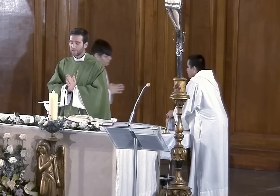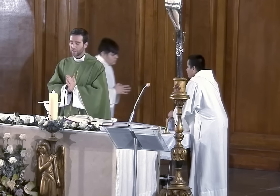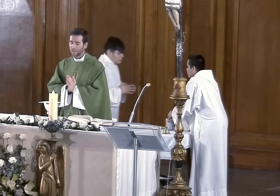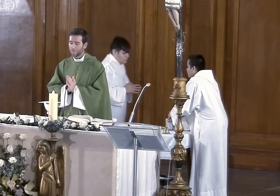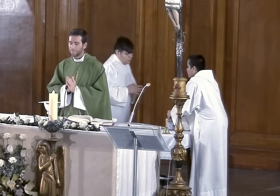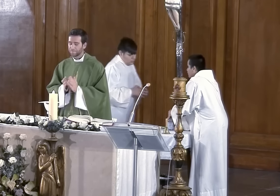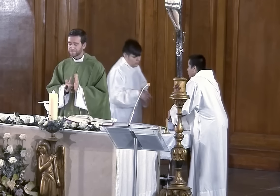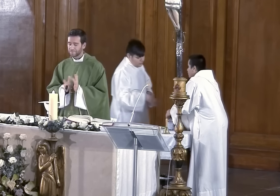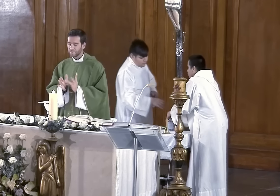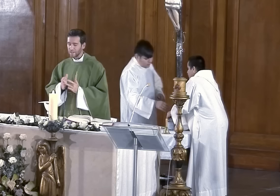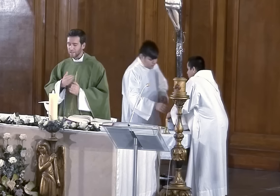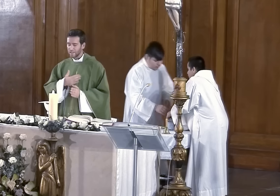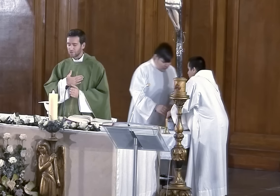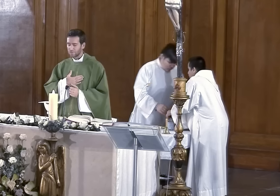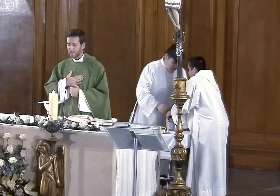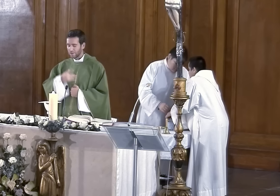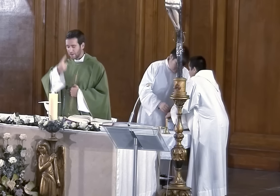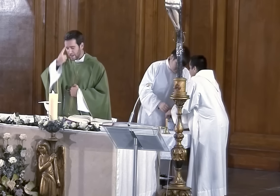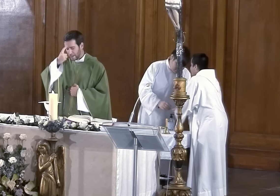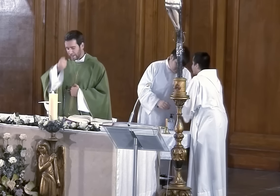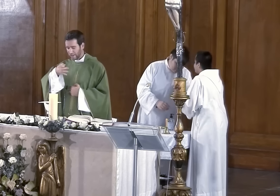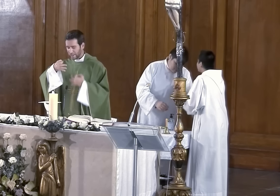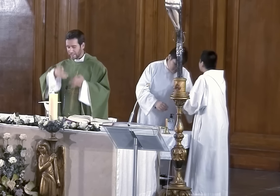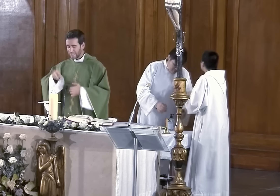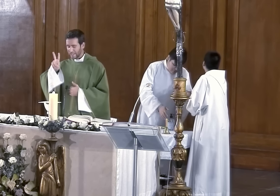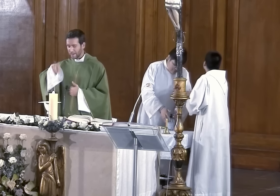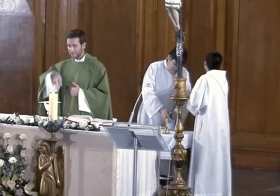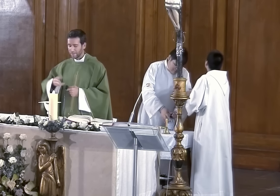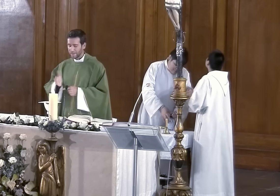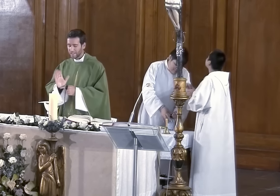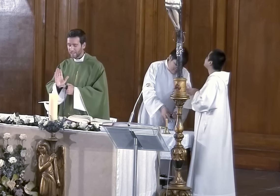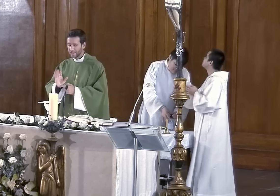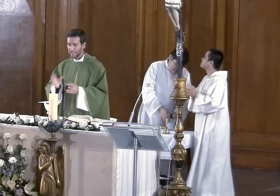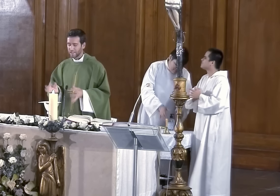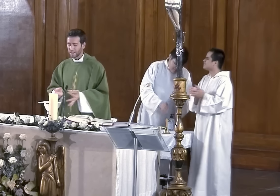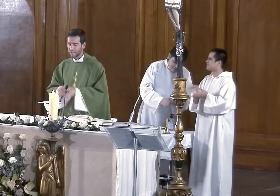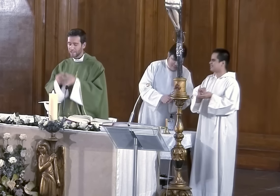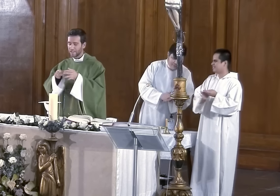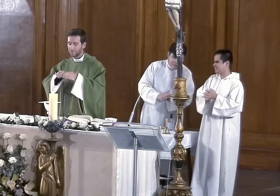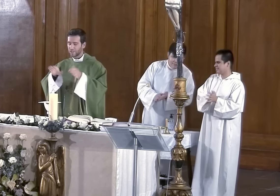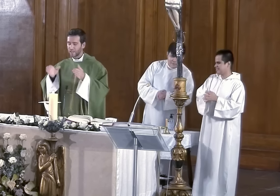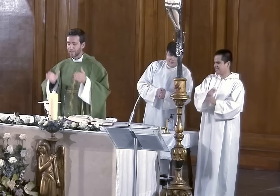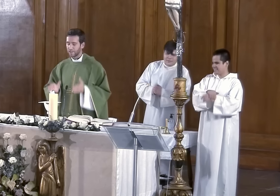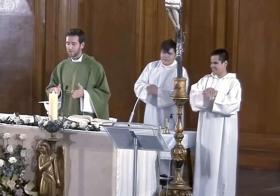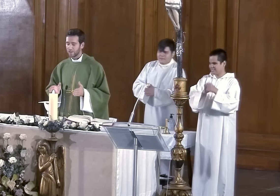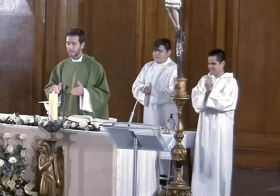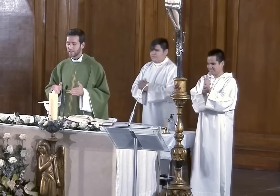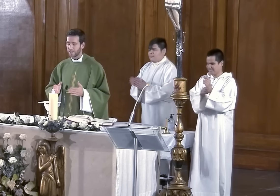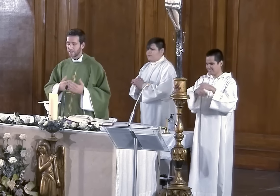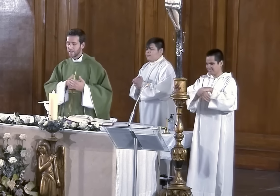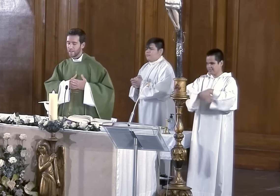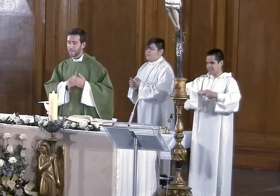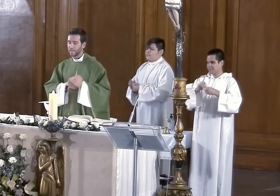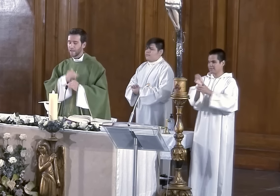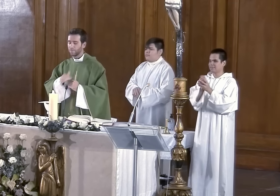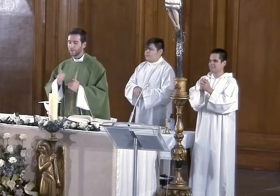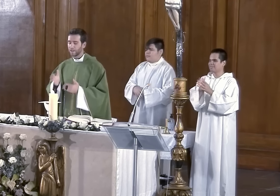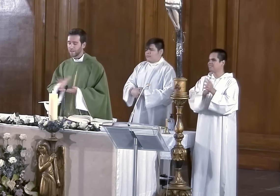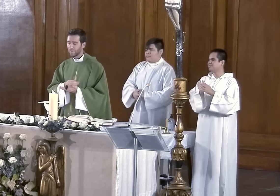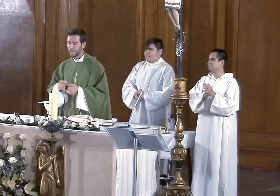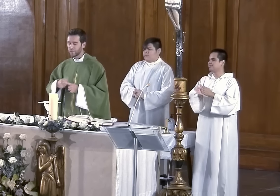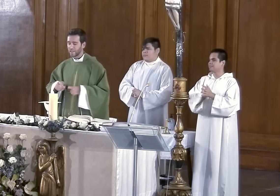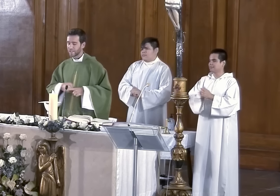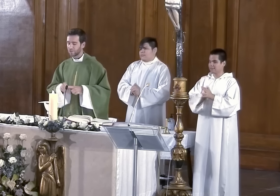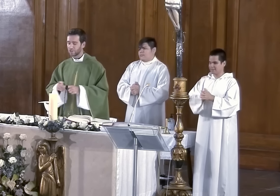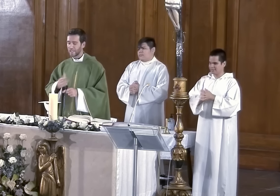esta oración. Jesús mío, creo que estás realmente presente en el Santísimo Sacramento del altar. Te amo por